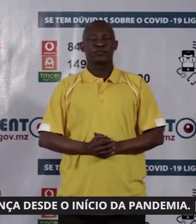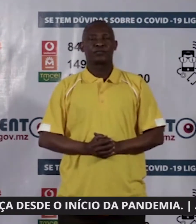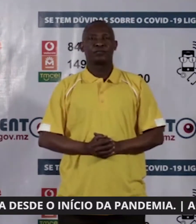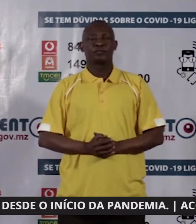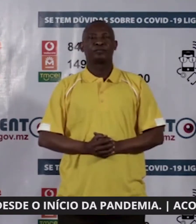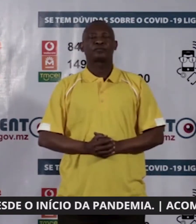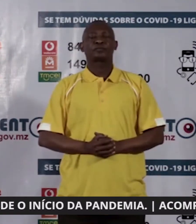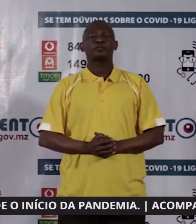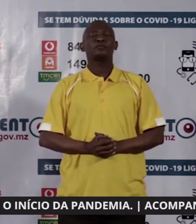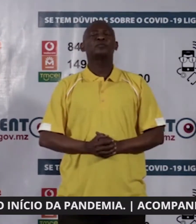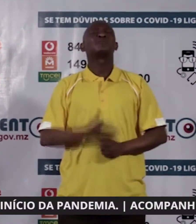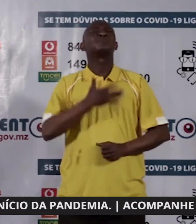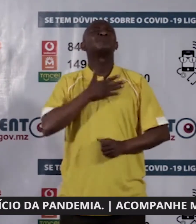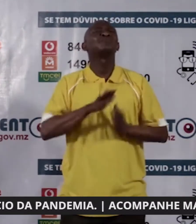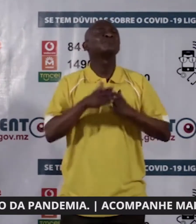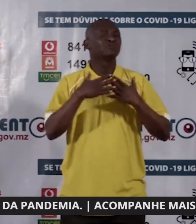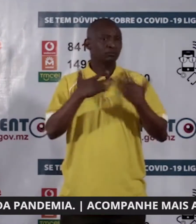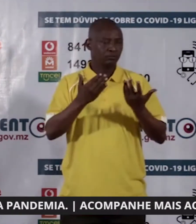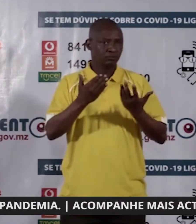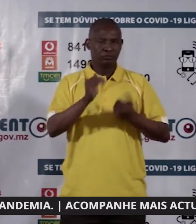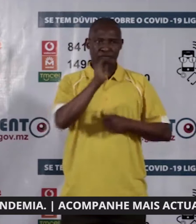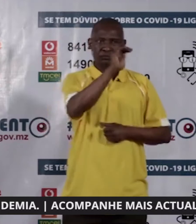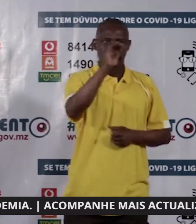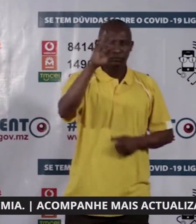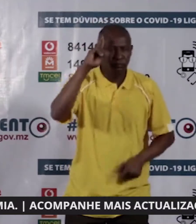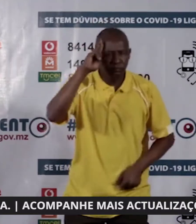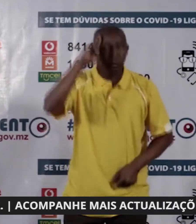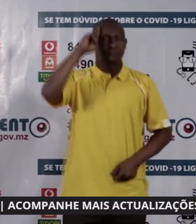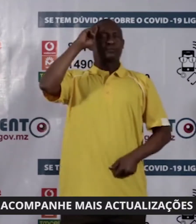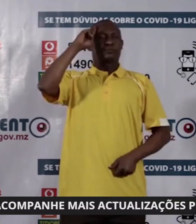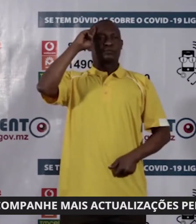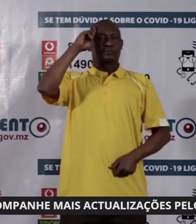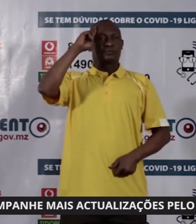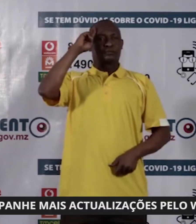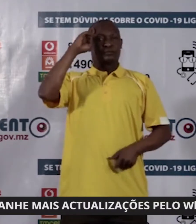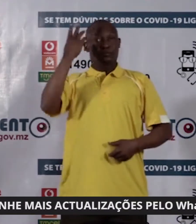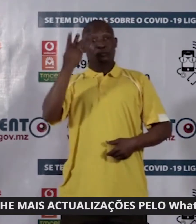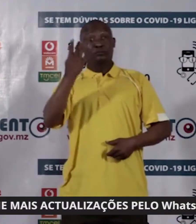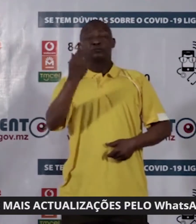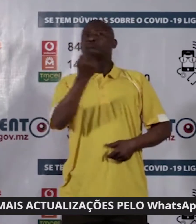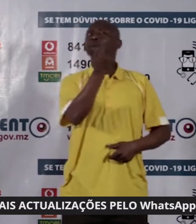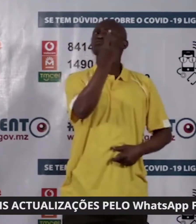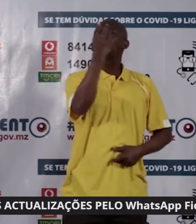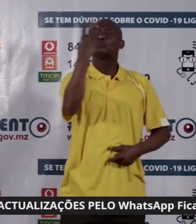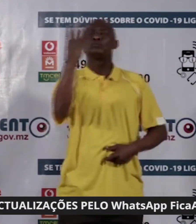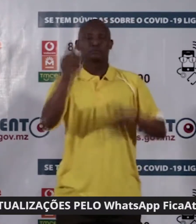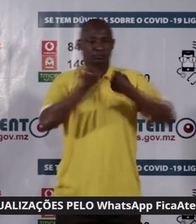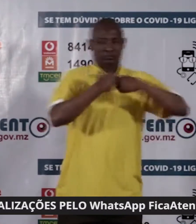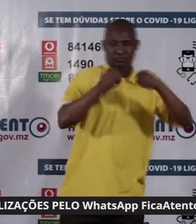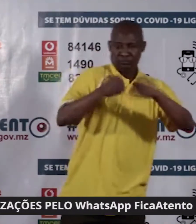Queremos recordar que este desconfinamento não é sinônimo de fim da Covid em Moçambique, mas